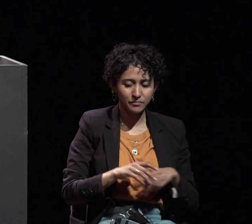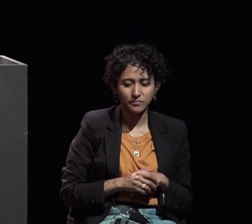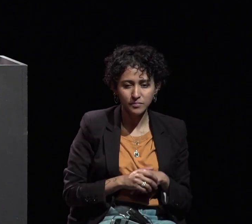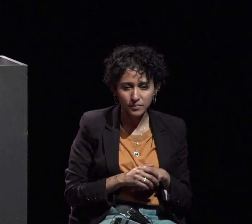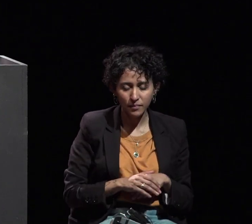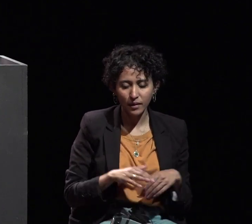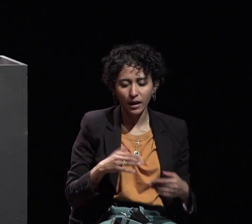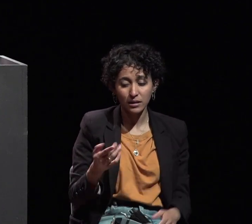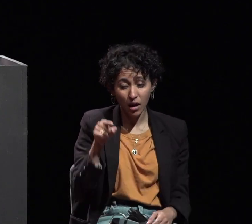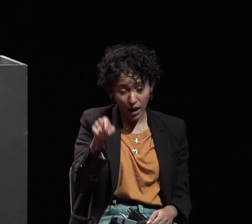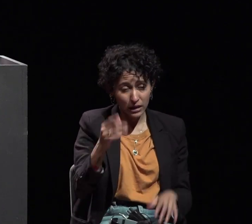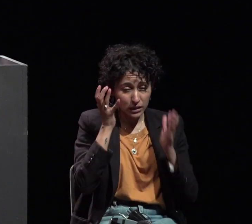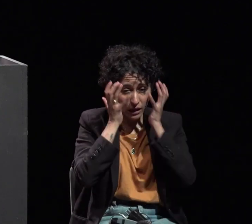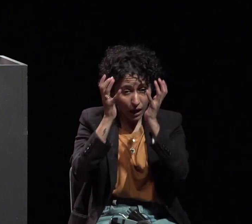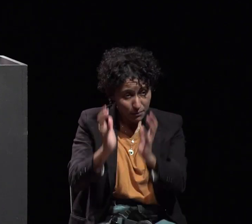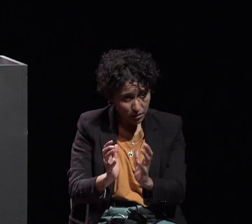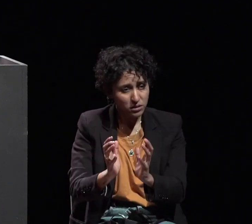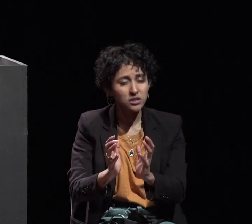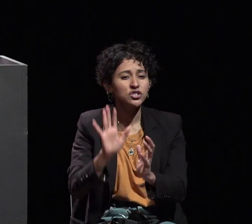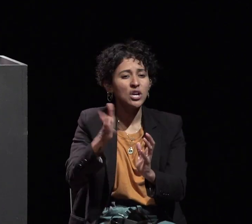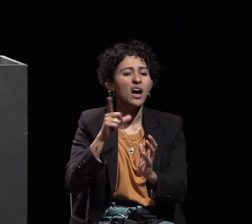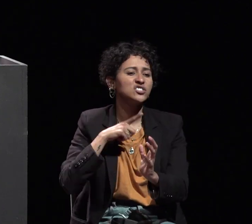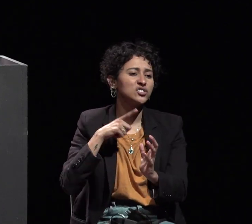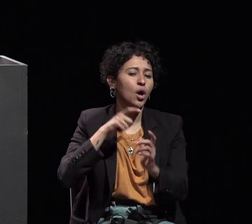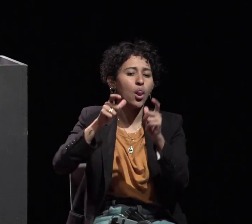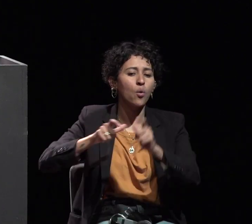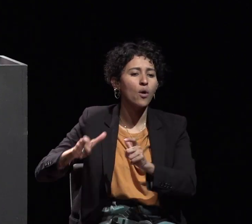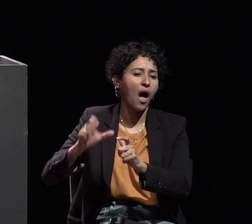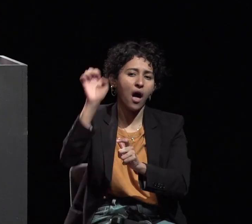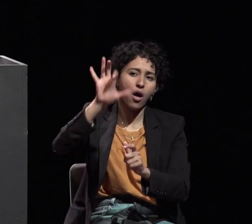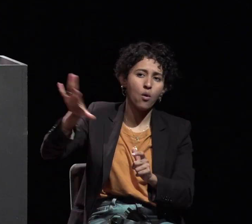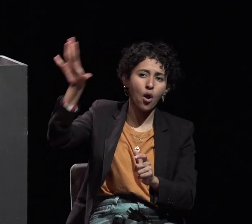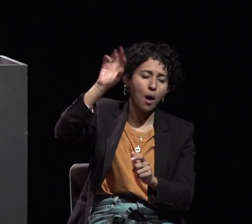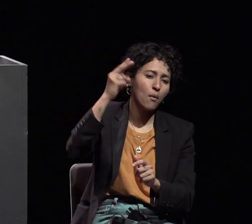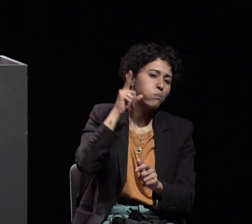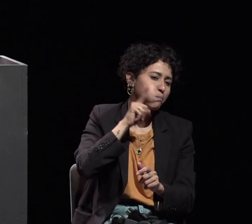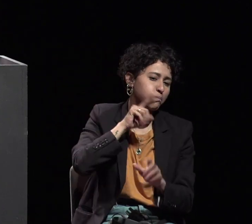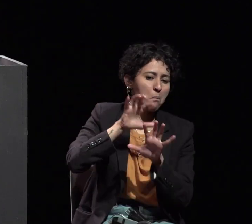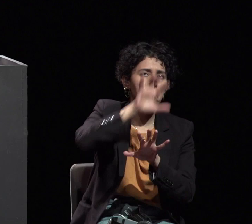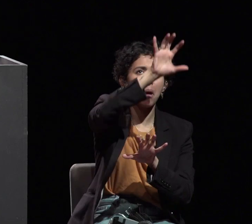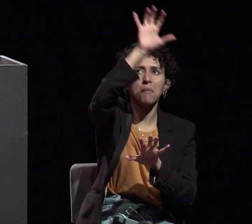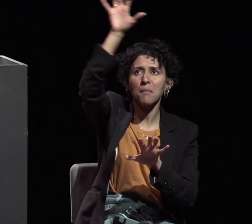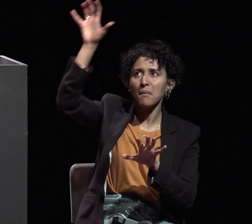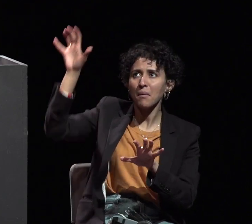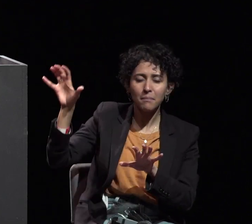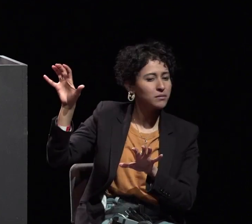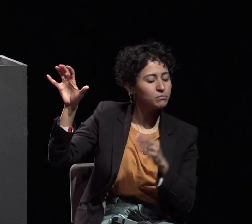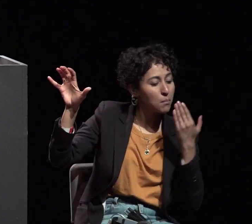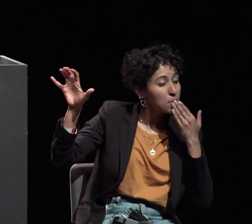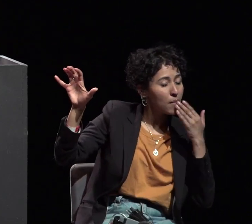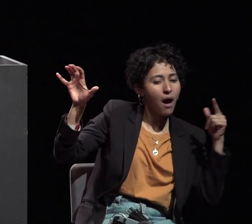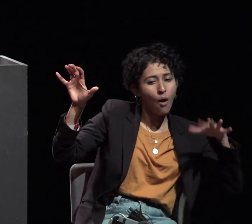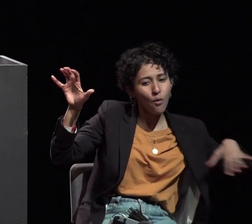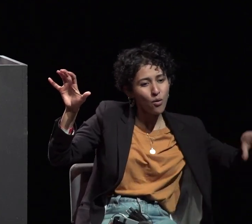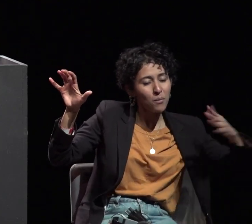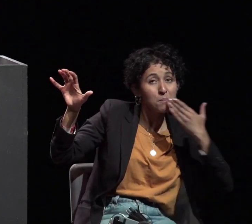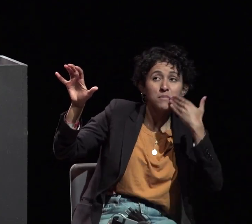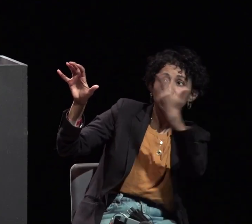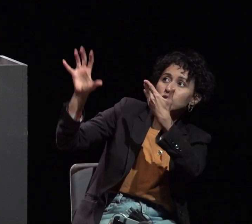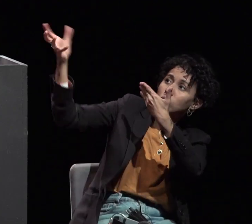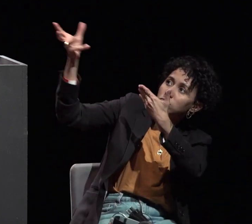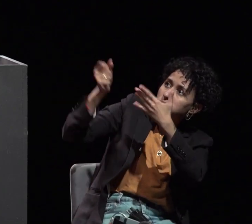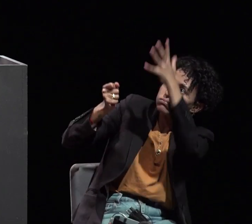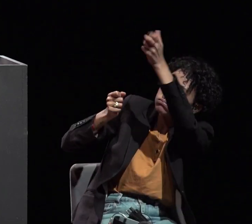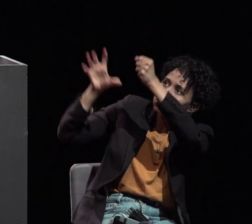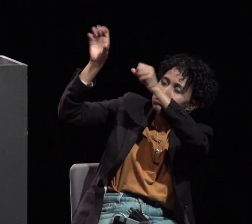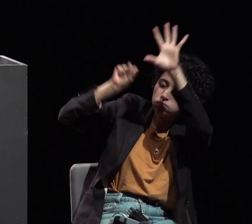ser repatriadas a pedido da Federação Shuar, a Shuar. Ou seja, uma federação formada por dois povos afins que anteriormente